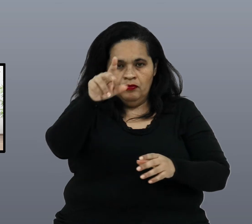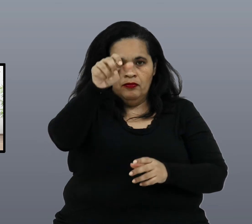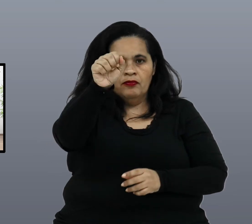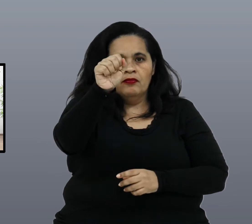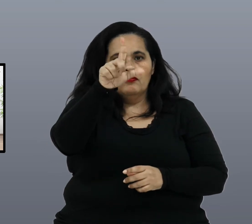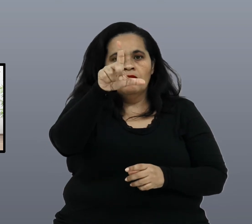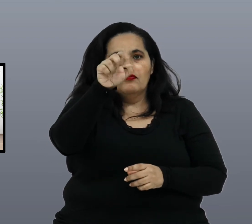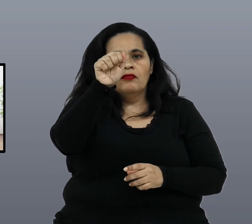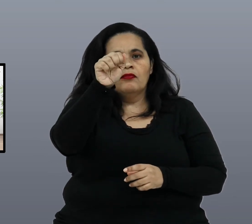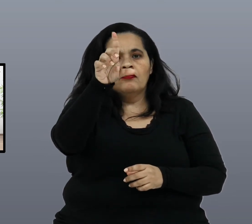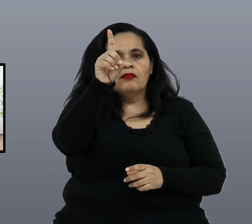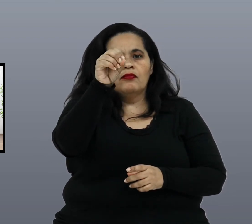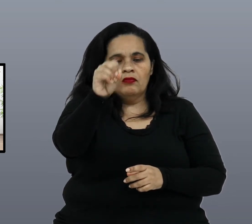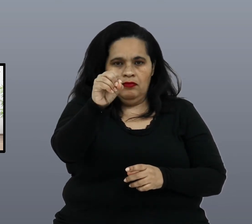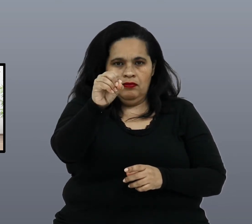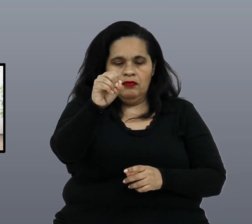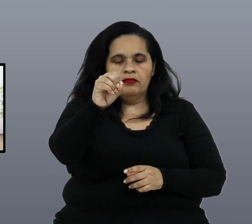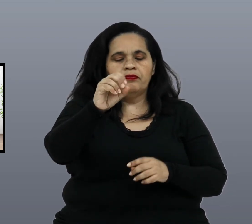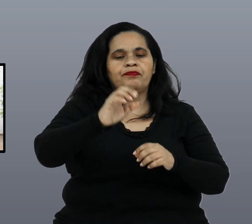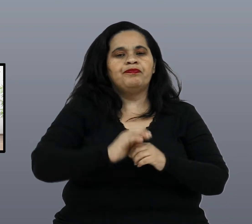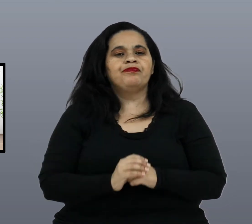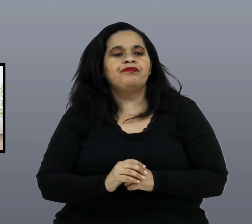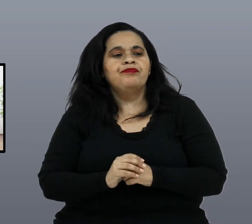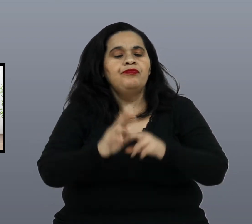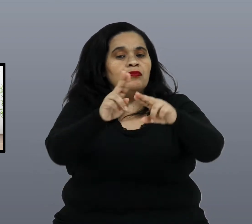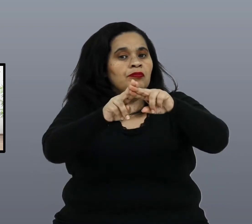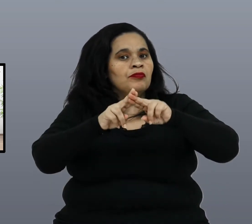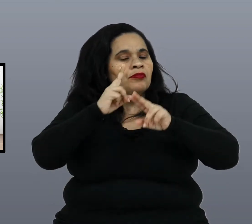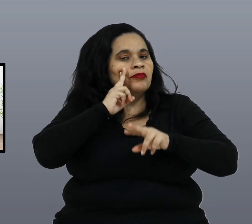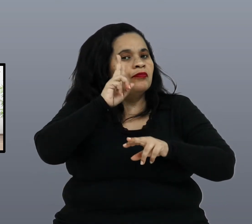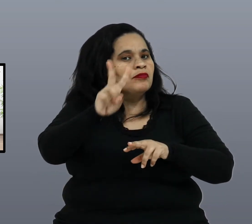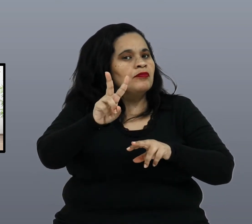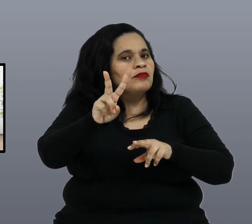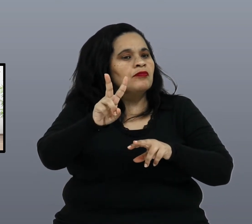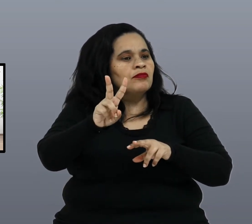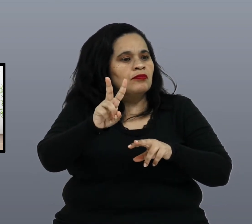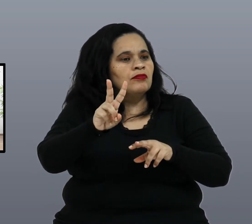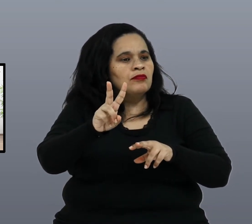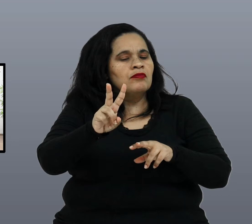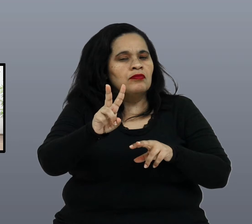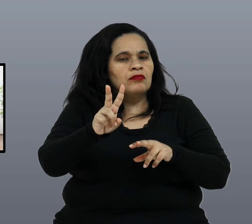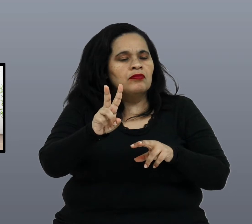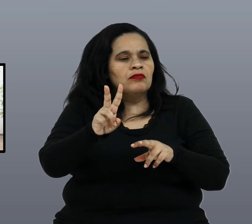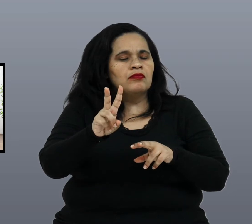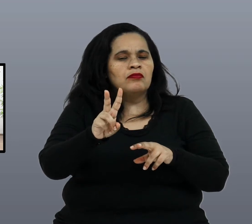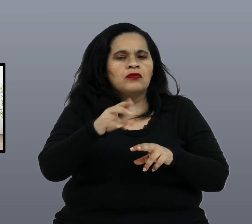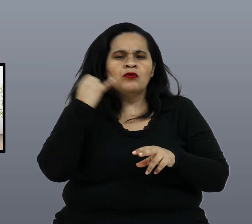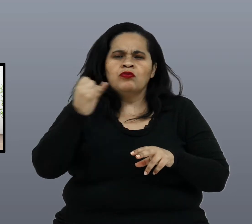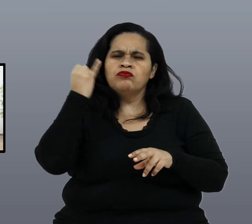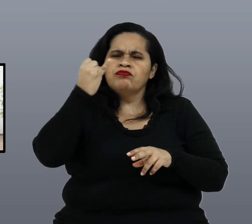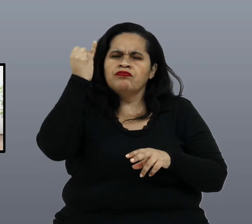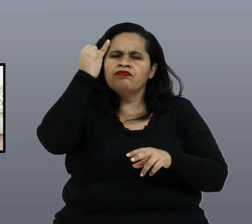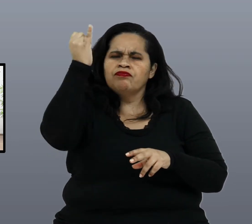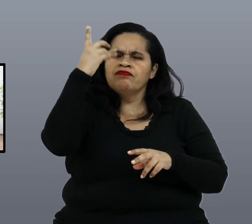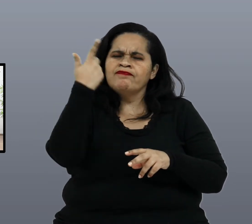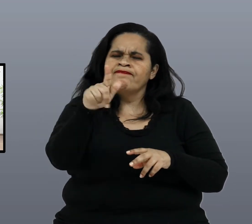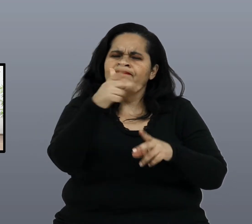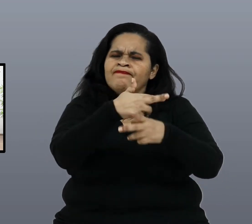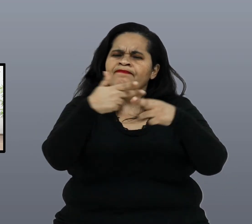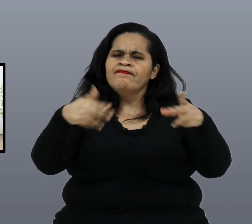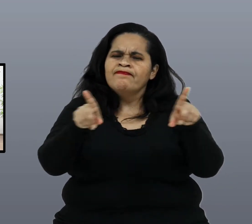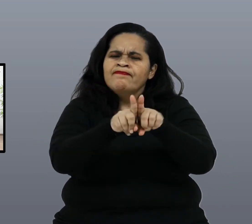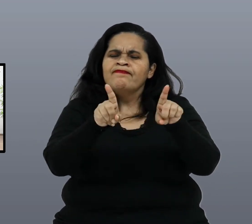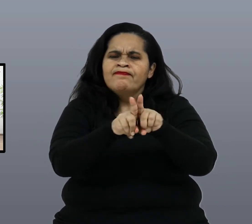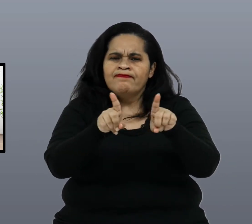aqui dessa visão, desse entendimento. Né? E isso foi muito importante. Outras coisas que Alexandre